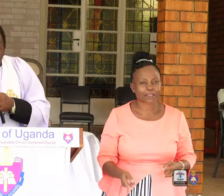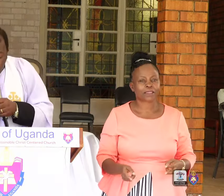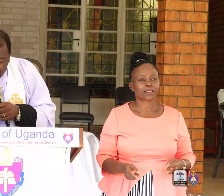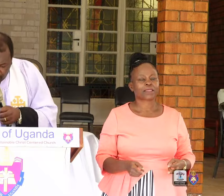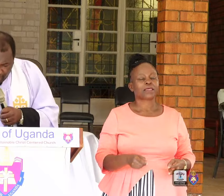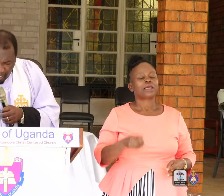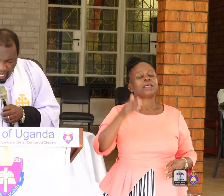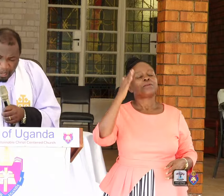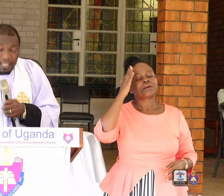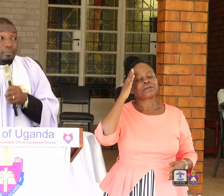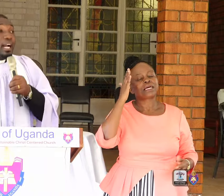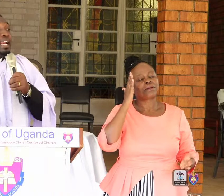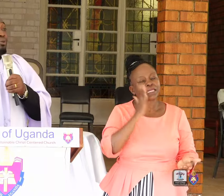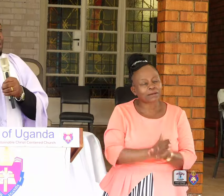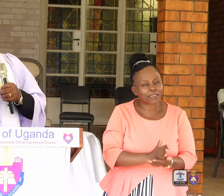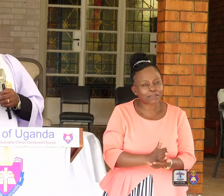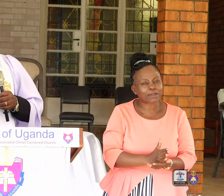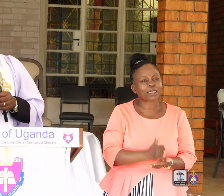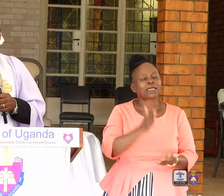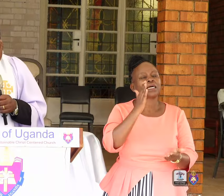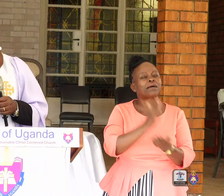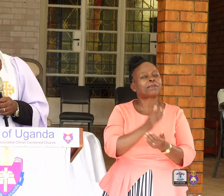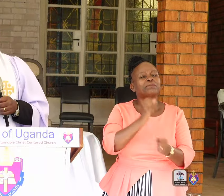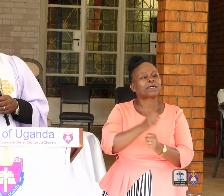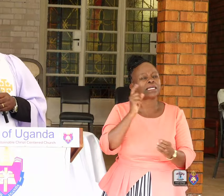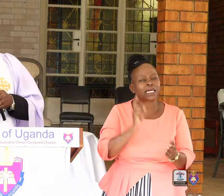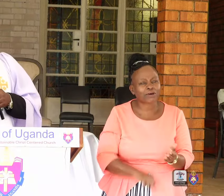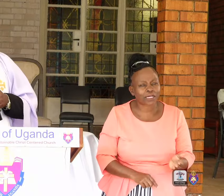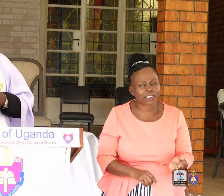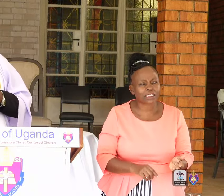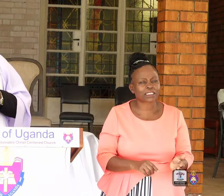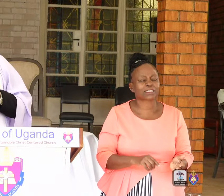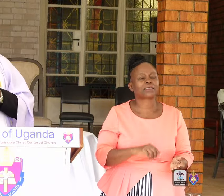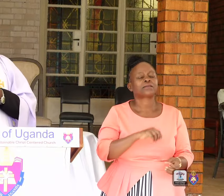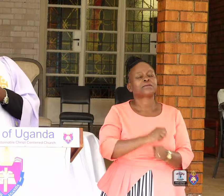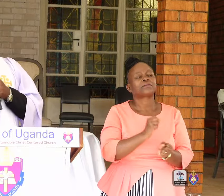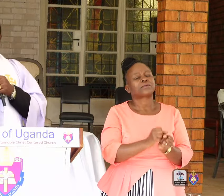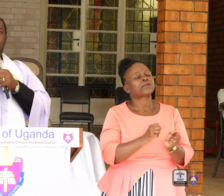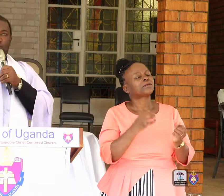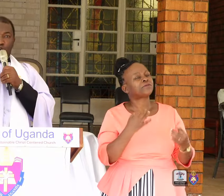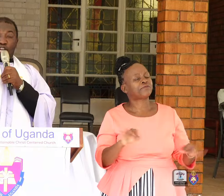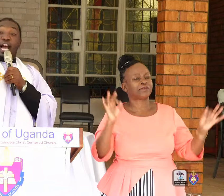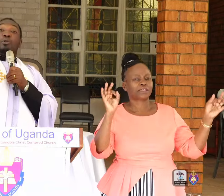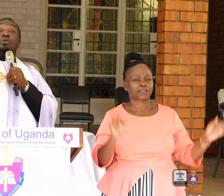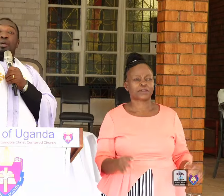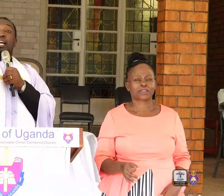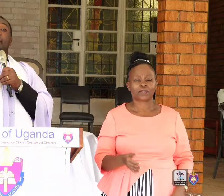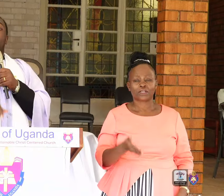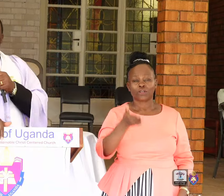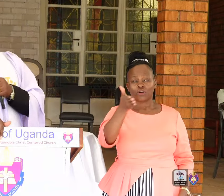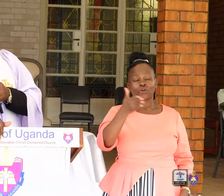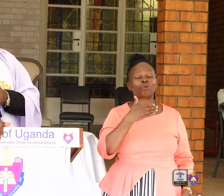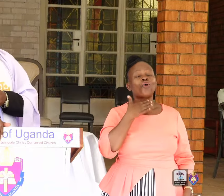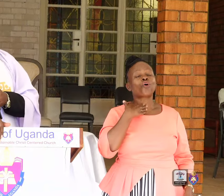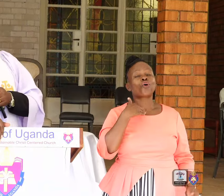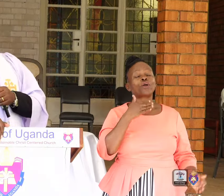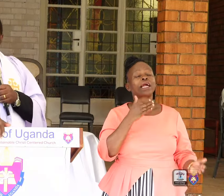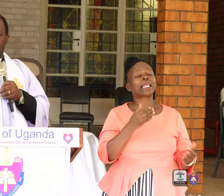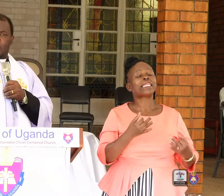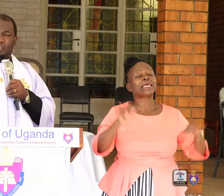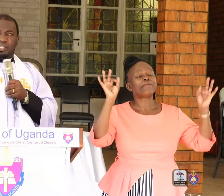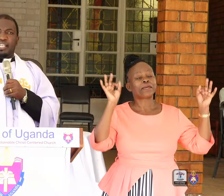munaamanya amazima, amazima gana akola ki? Gana abafuula ab'eddembe. woyawo ngoyagala mazi oyagala